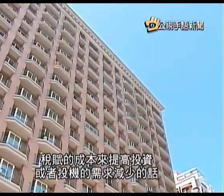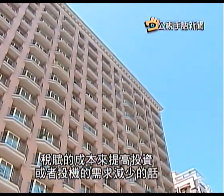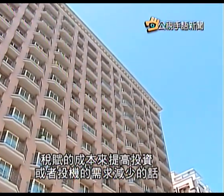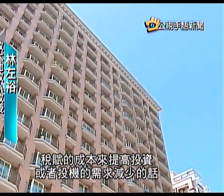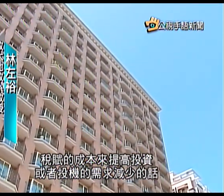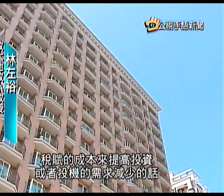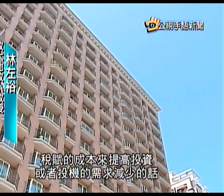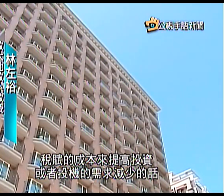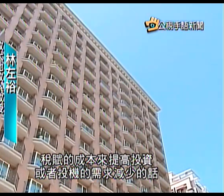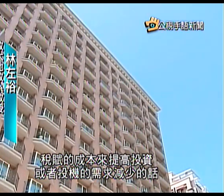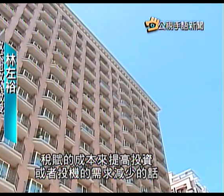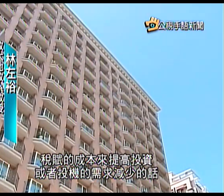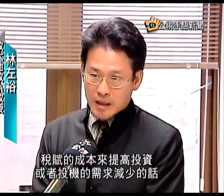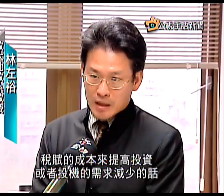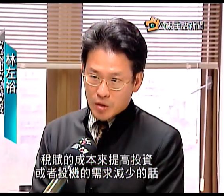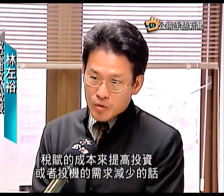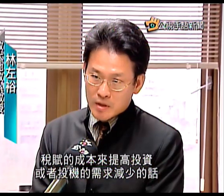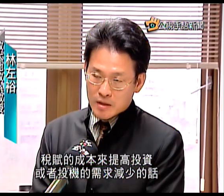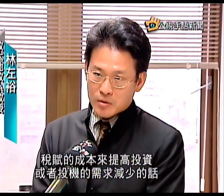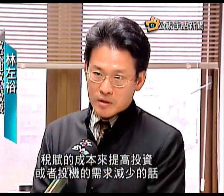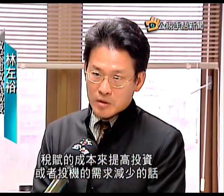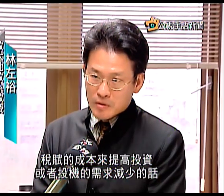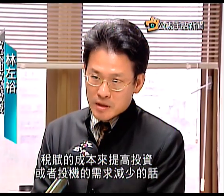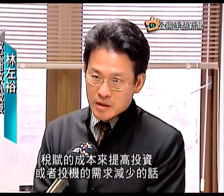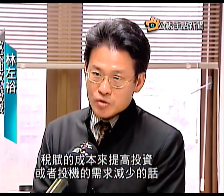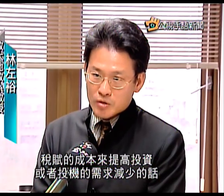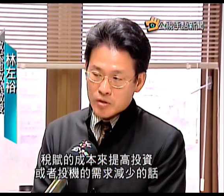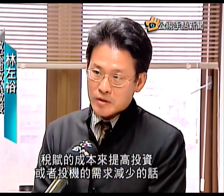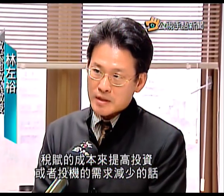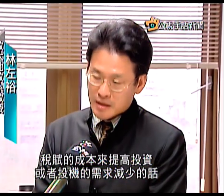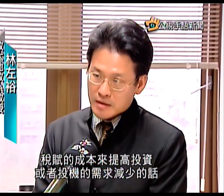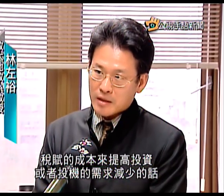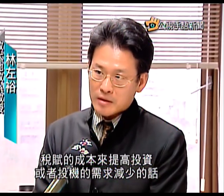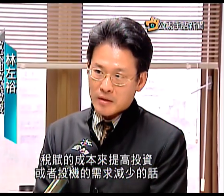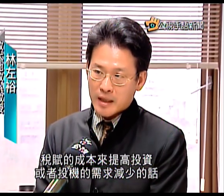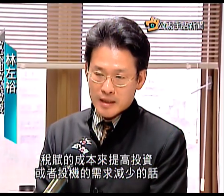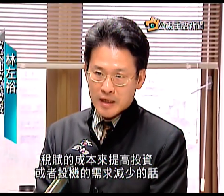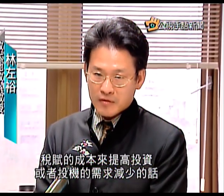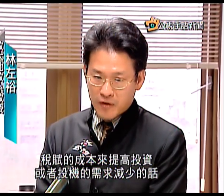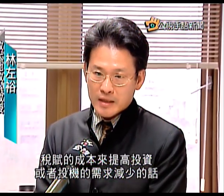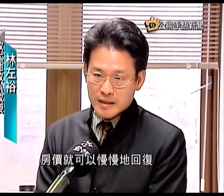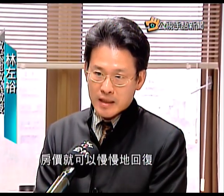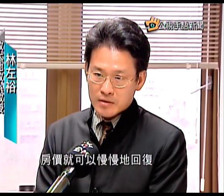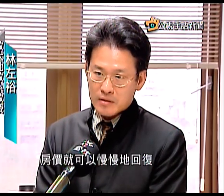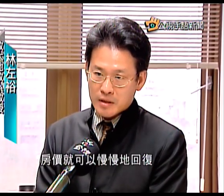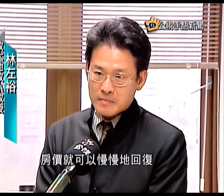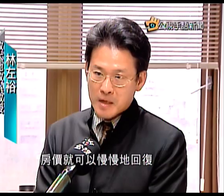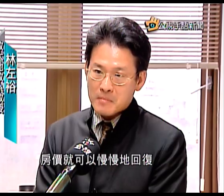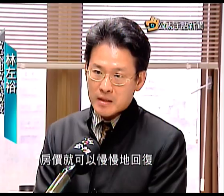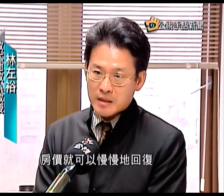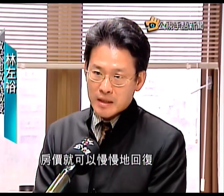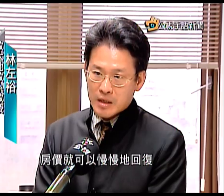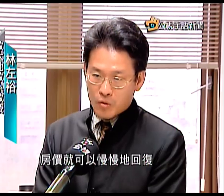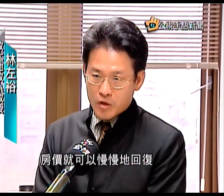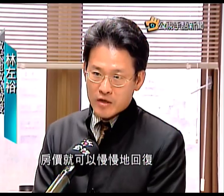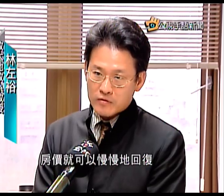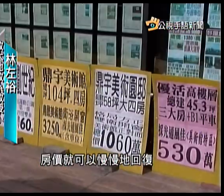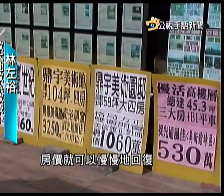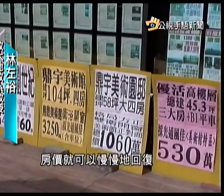成本来提高啊，投资或者投机的需求减少的话，那房价就可以慢慢的回复。 但也有